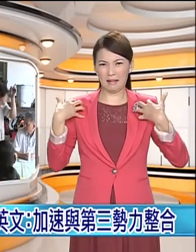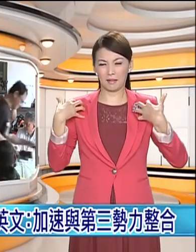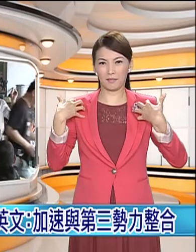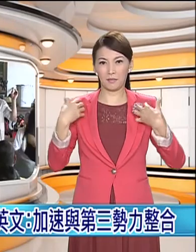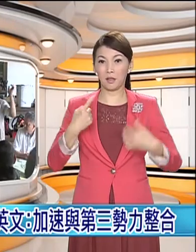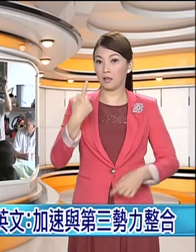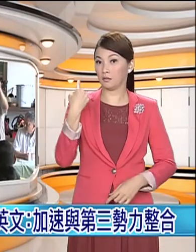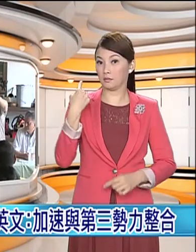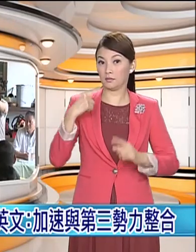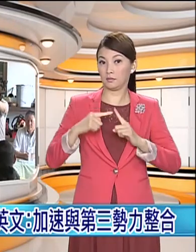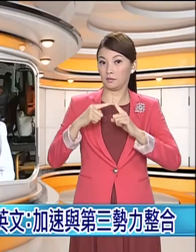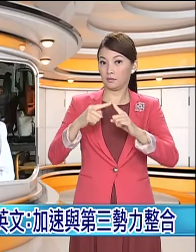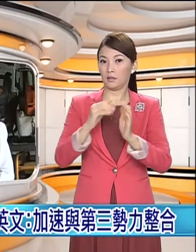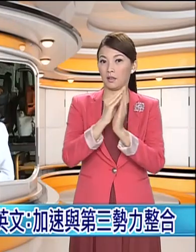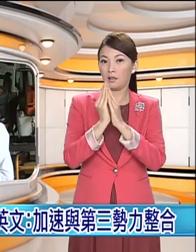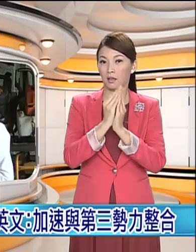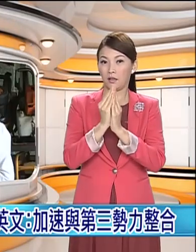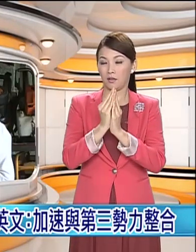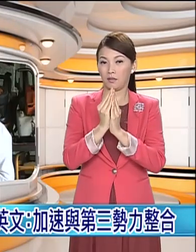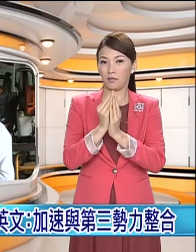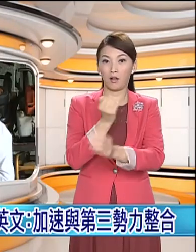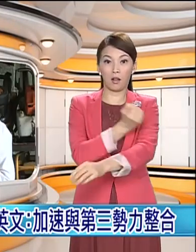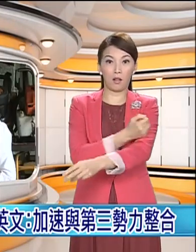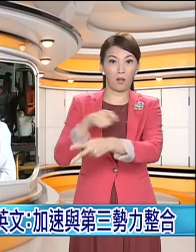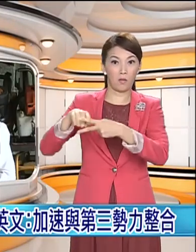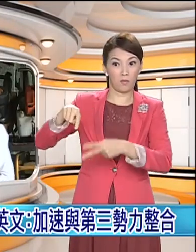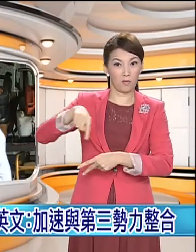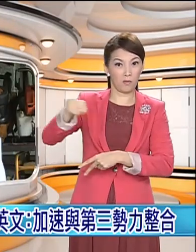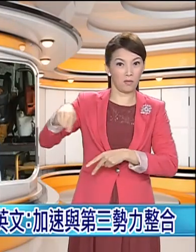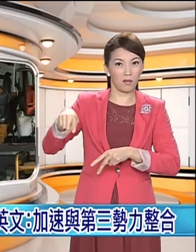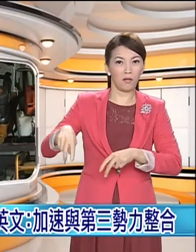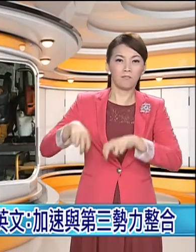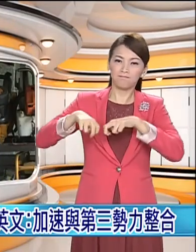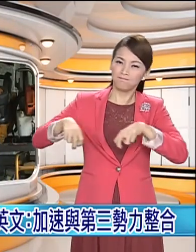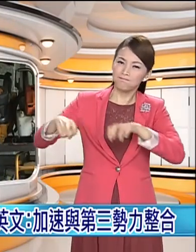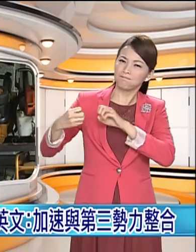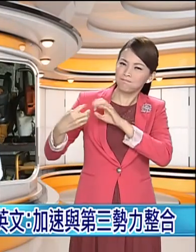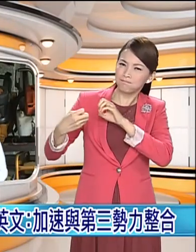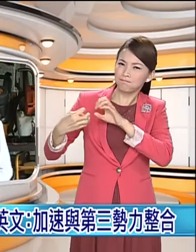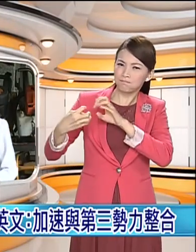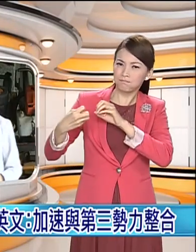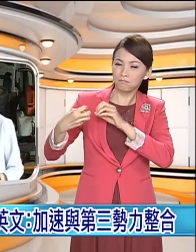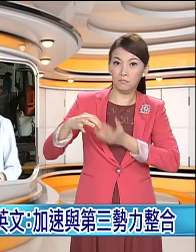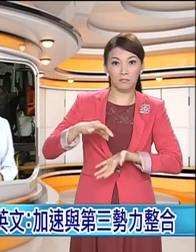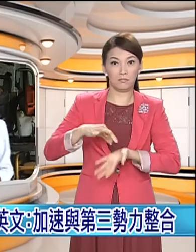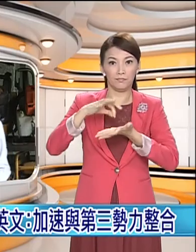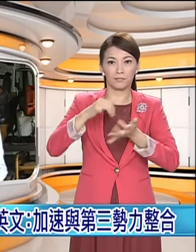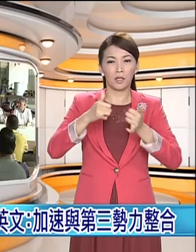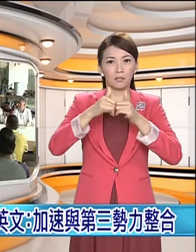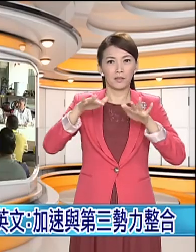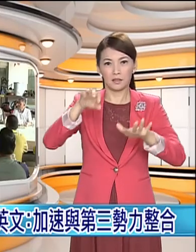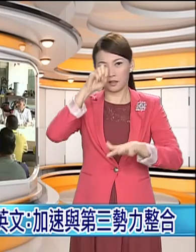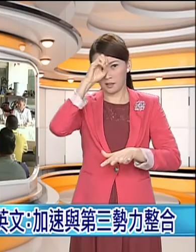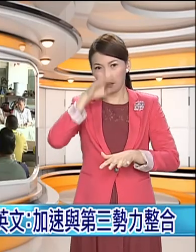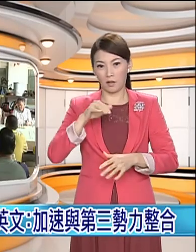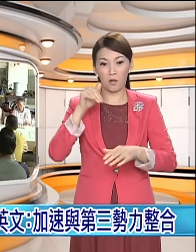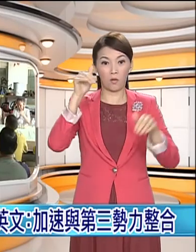程满档。昨天是到了桃园跟劳工朋友座谈，针对民进党还